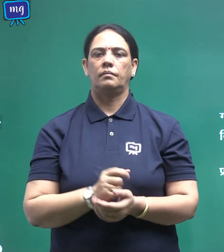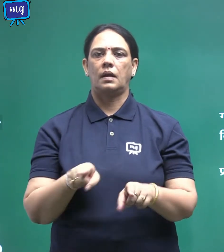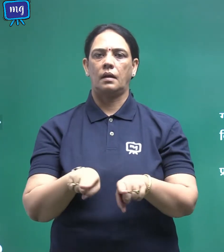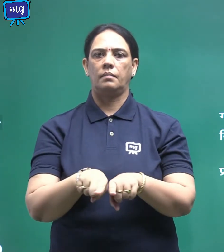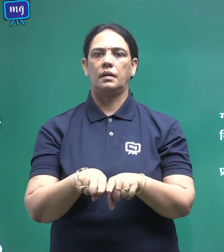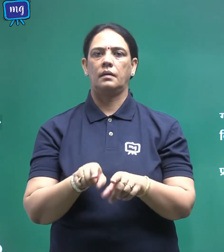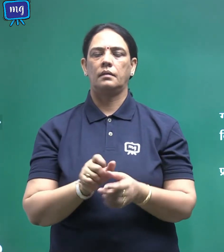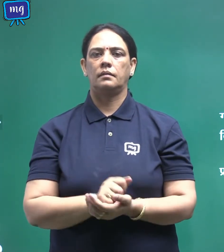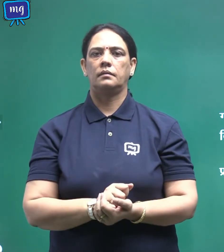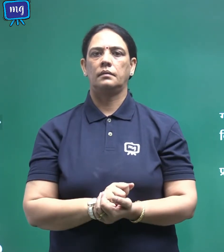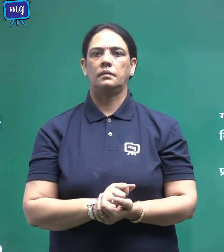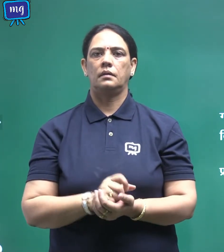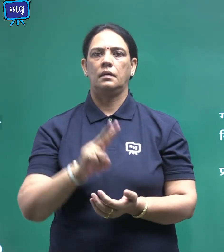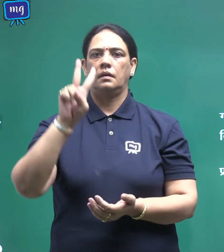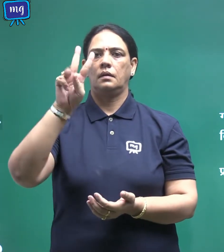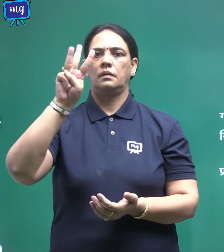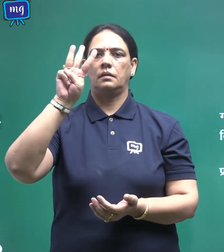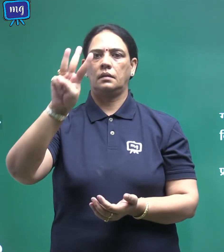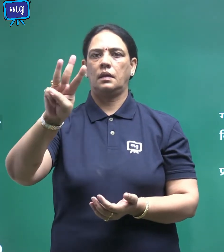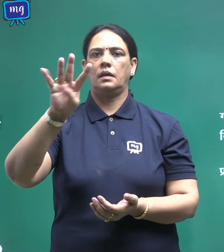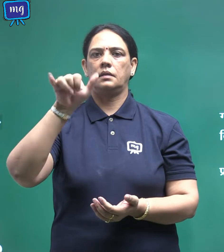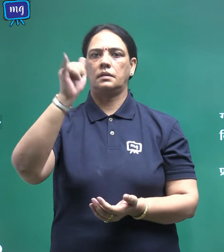बराबर 36।